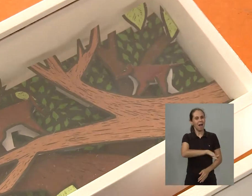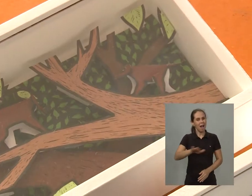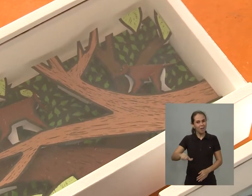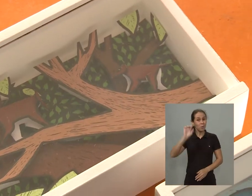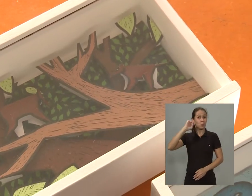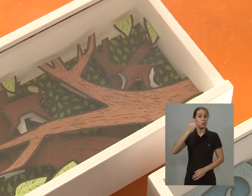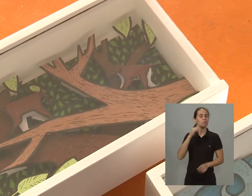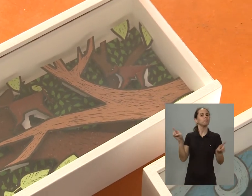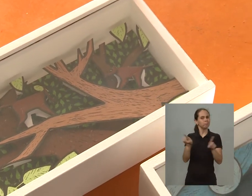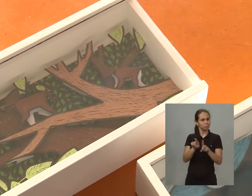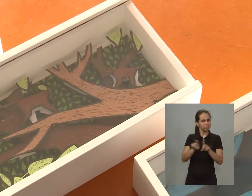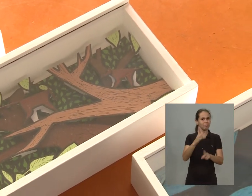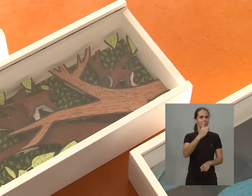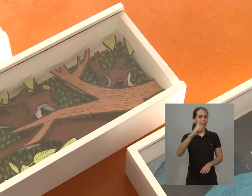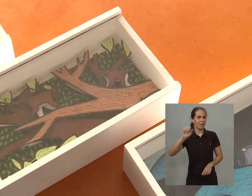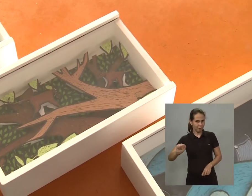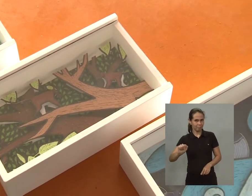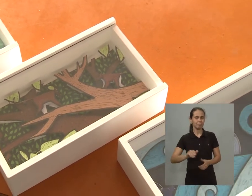deficientes auditivos.